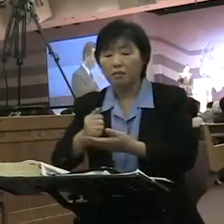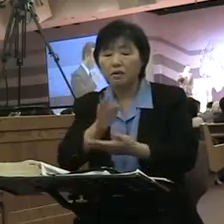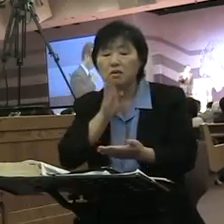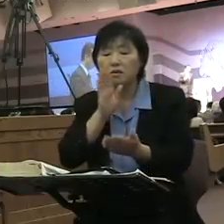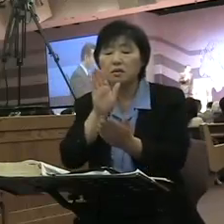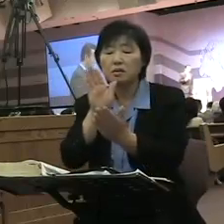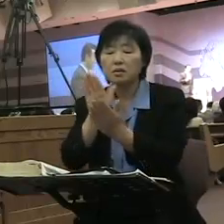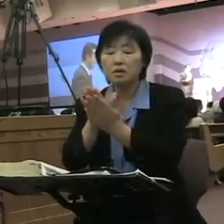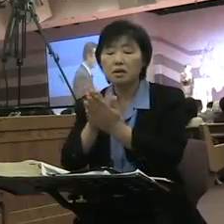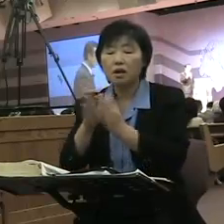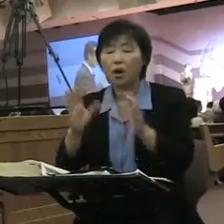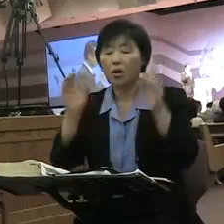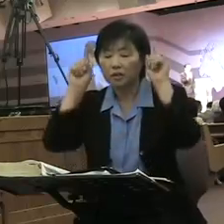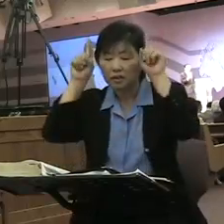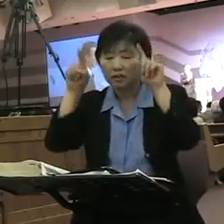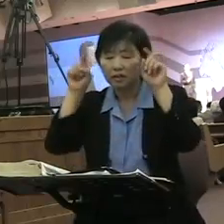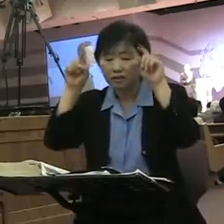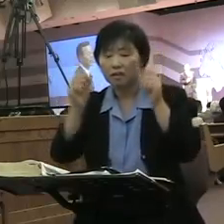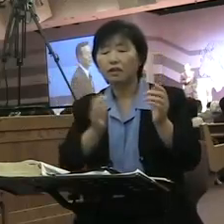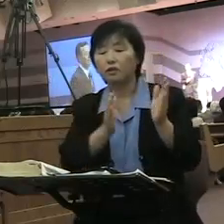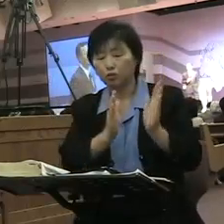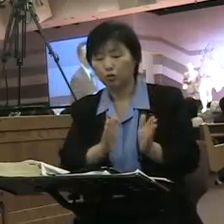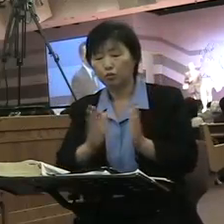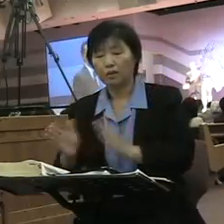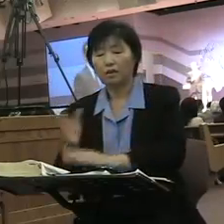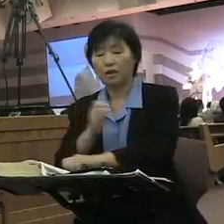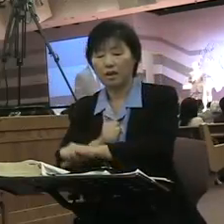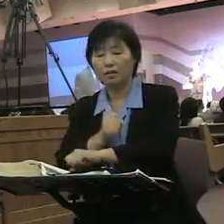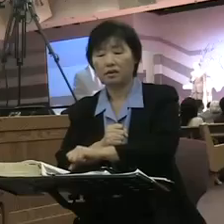친히 어린 양을 준비하시리라.